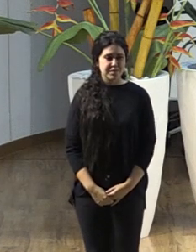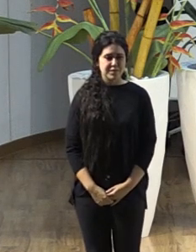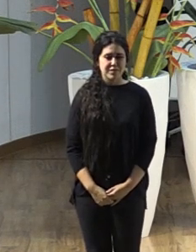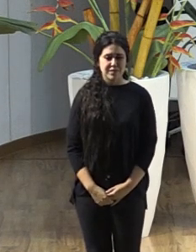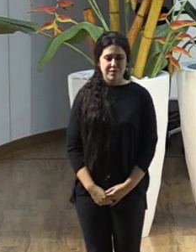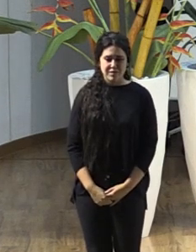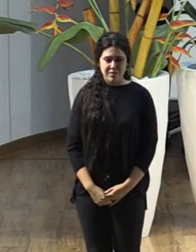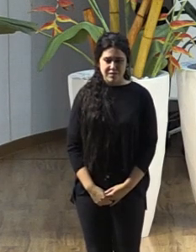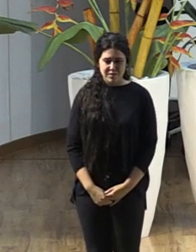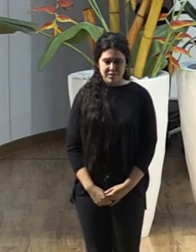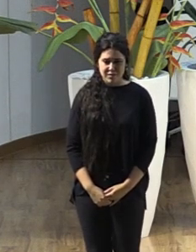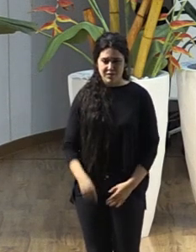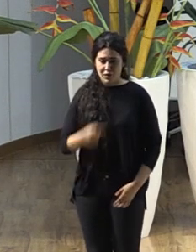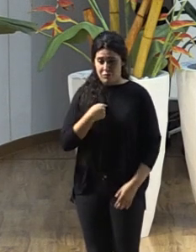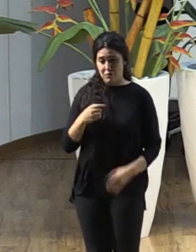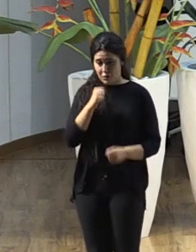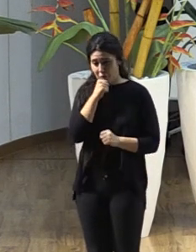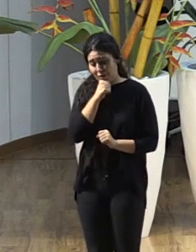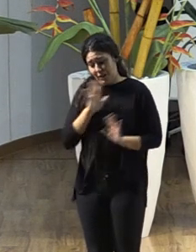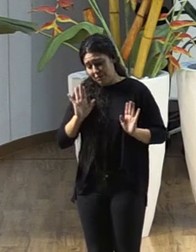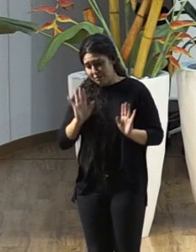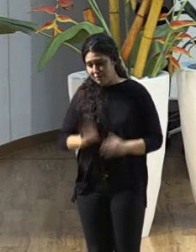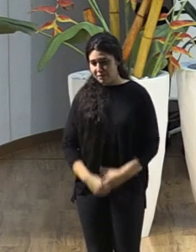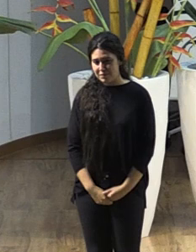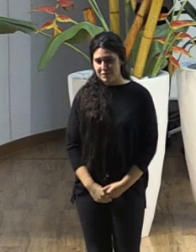Por lo menos a mí, que soy viejo.